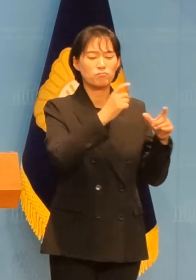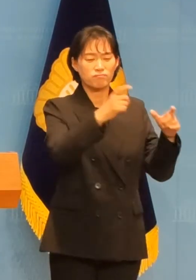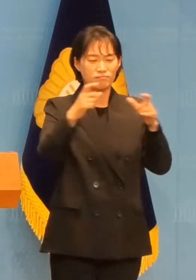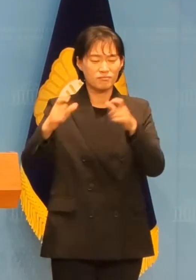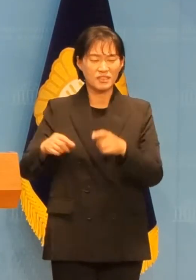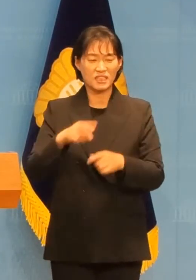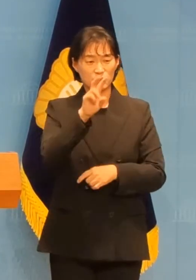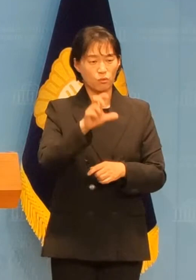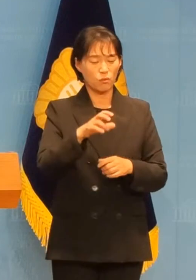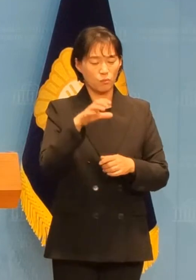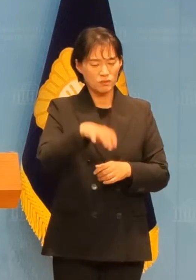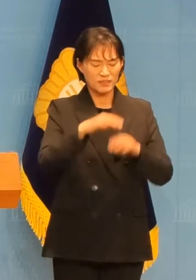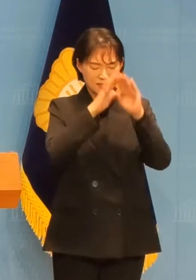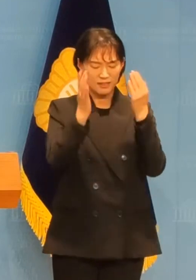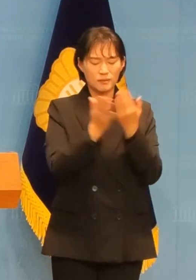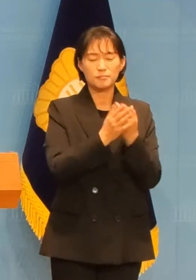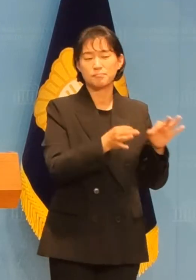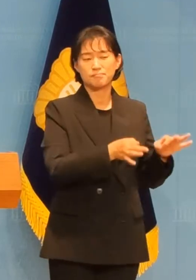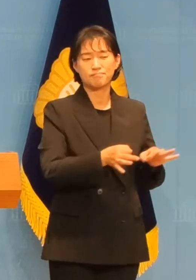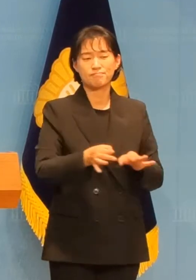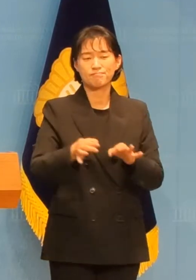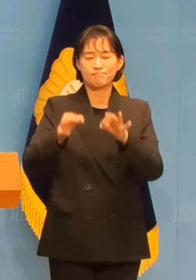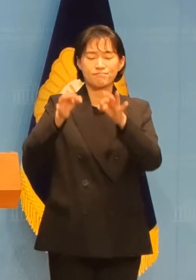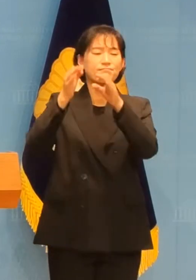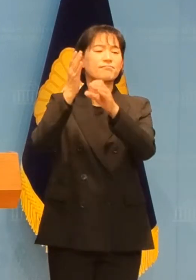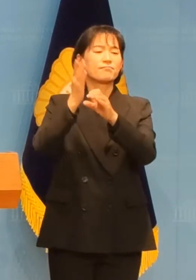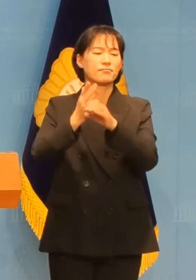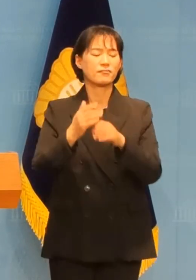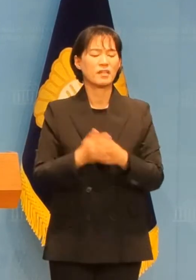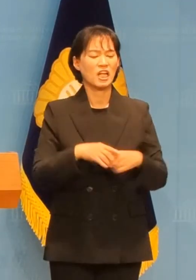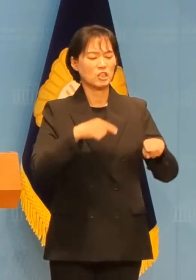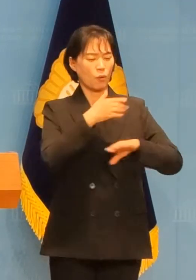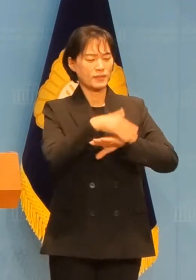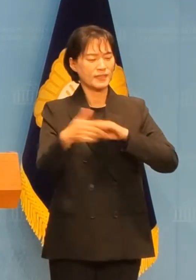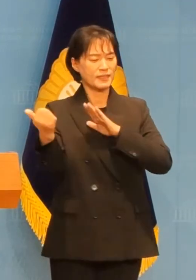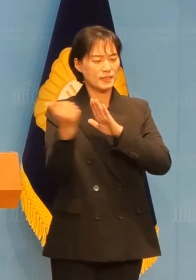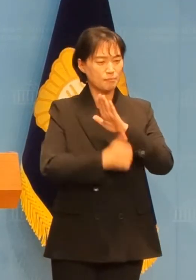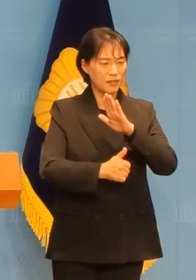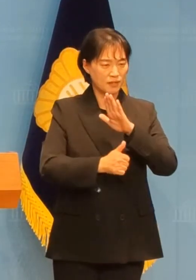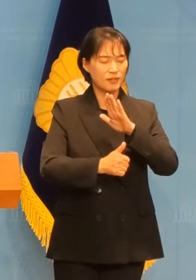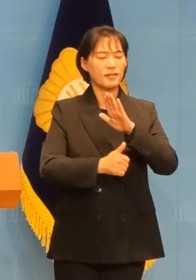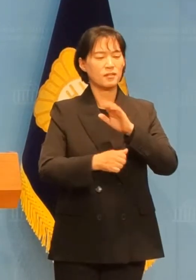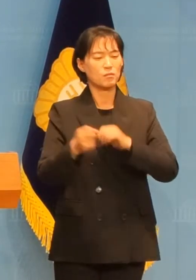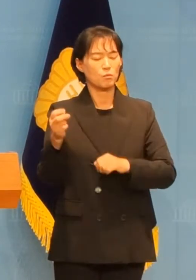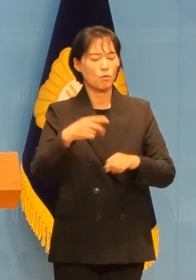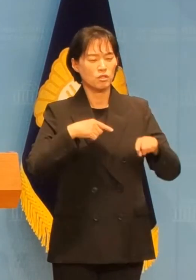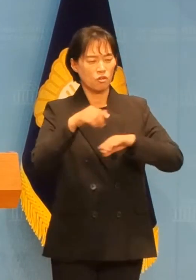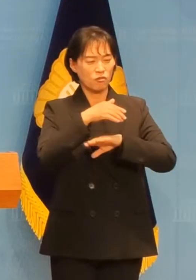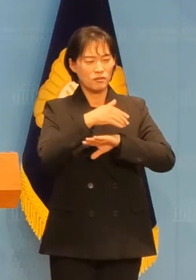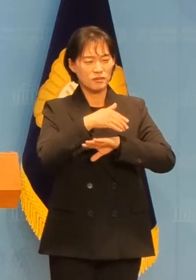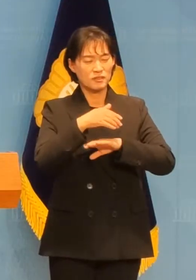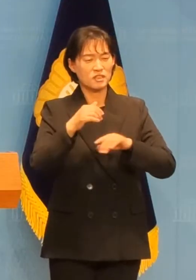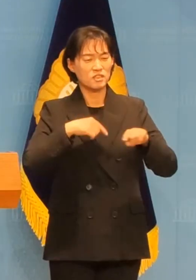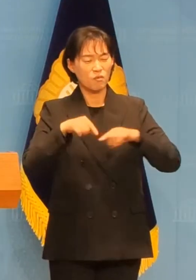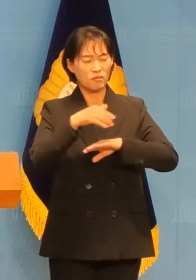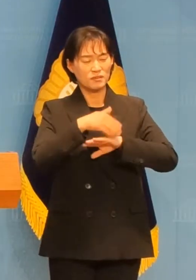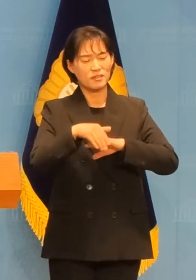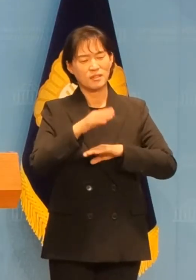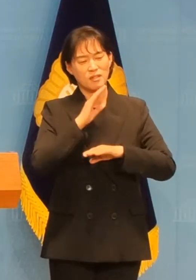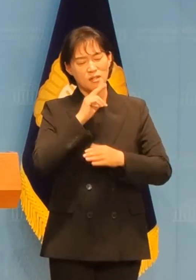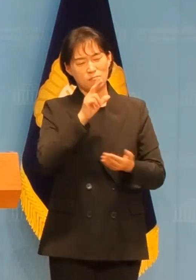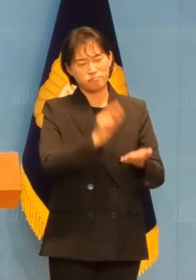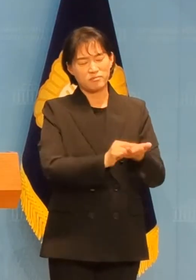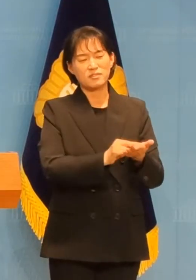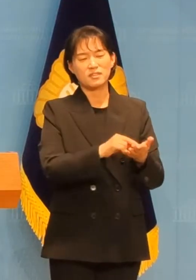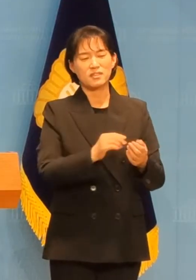모두 상승세입니다. 이쯤 되면 정책 실패를 넘어선 정책 참사입니다.